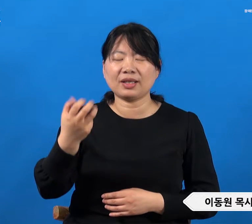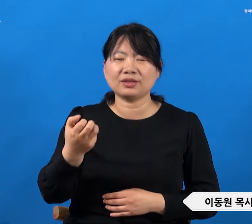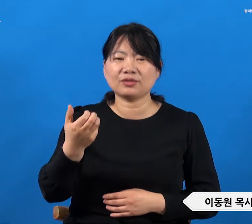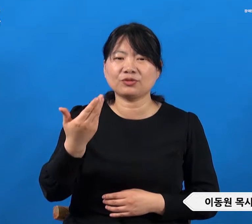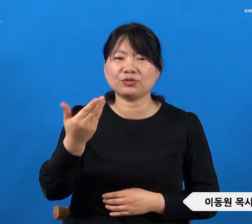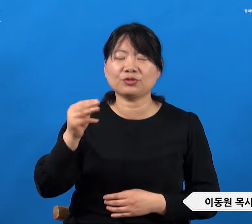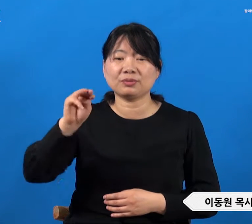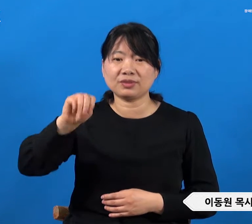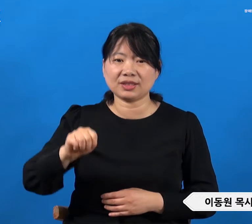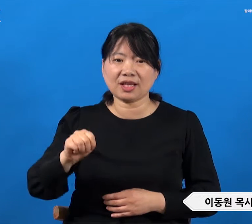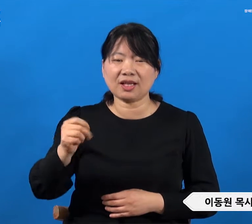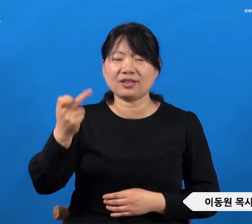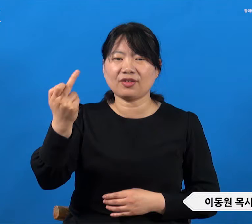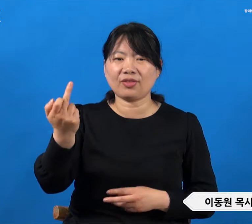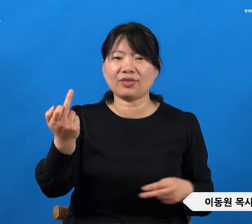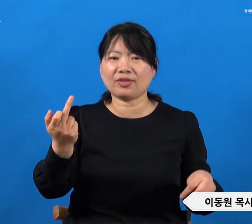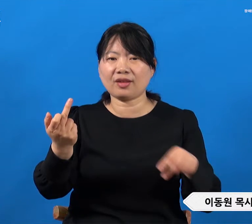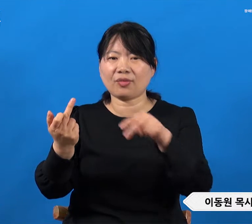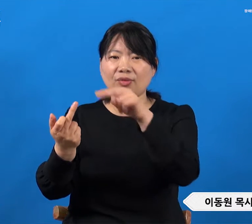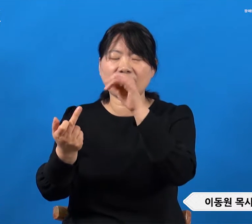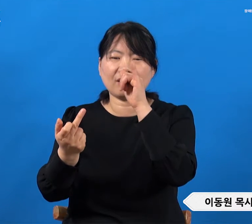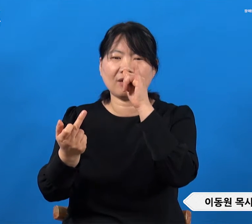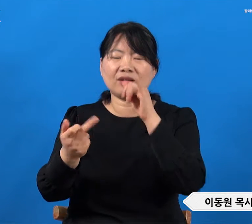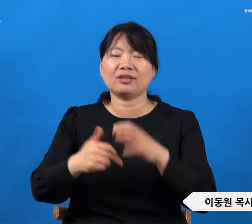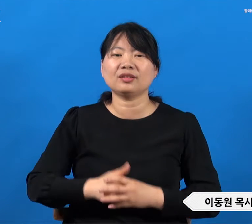6,189m 정상에 섰습니다.